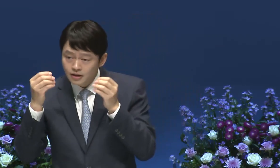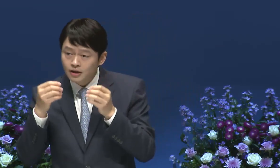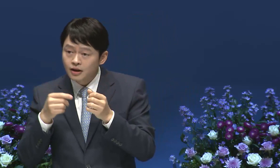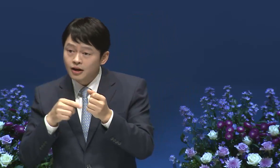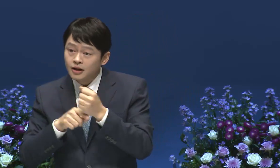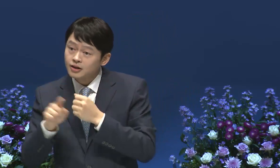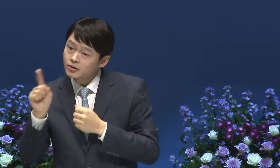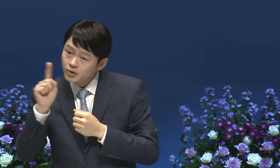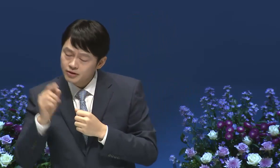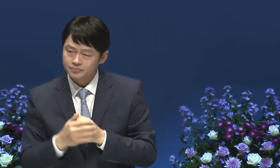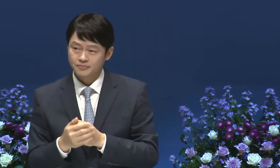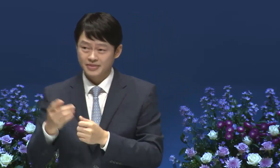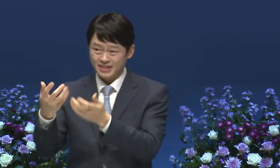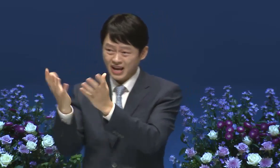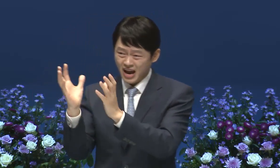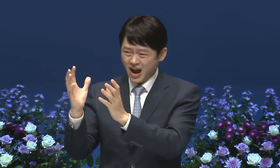따로 만나셨습니다.